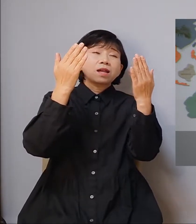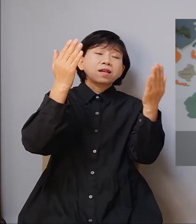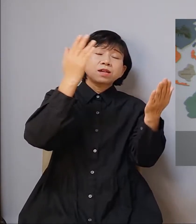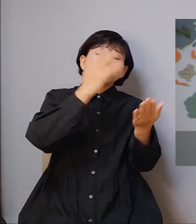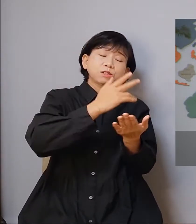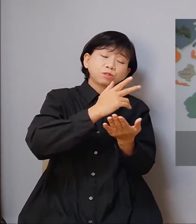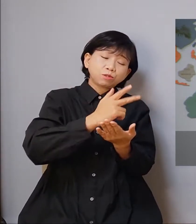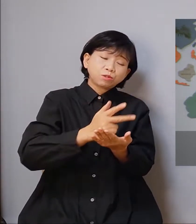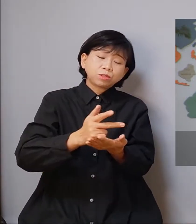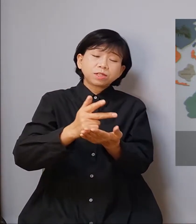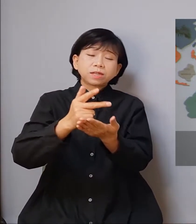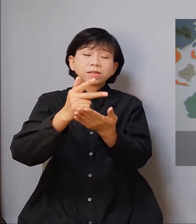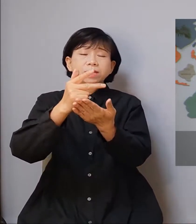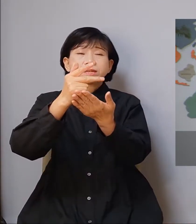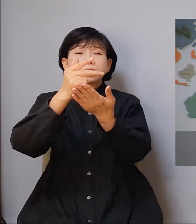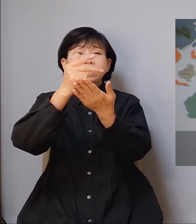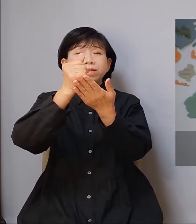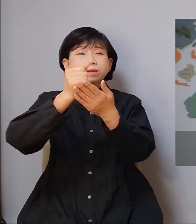감사합니다.